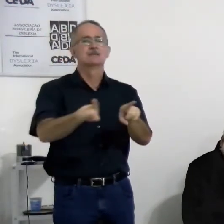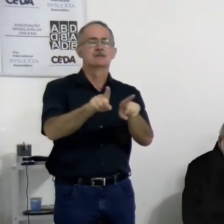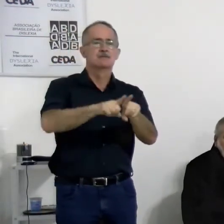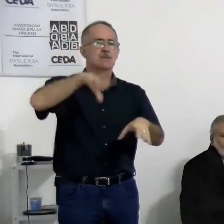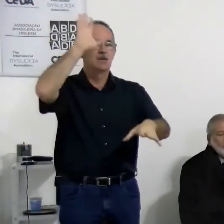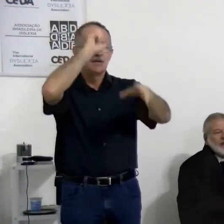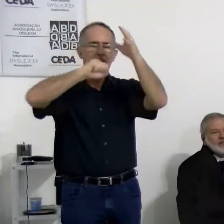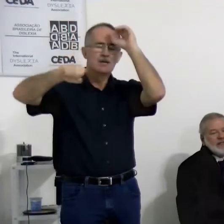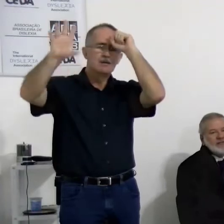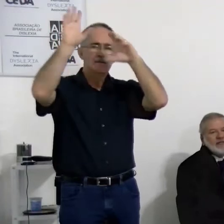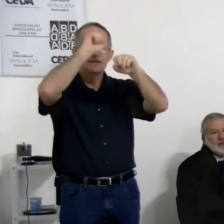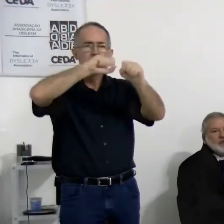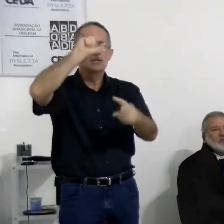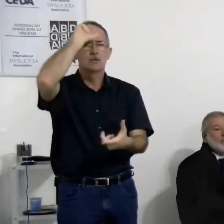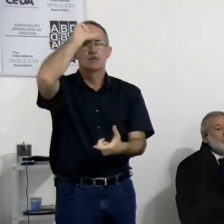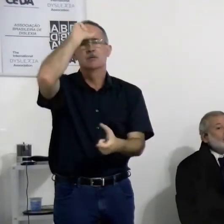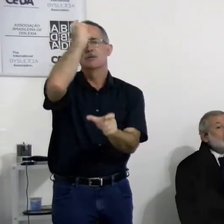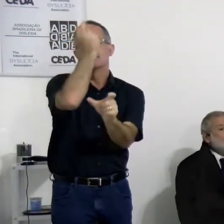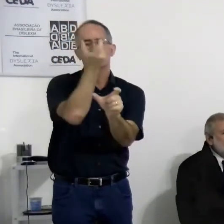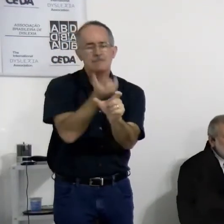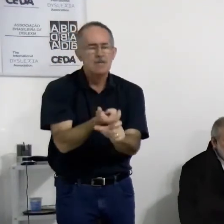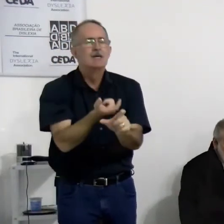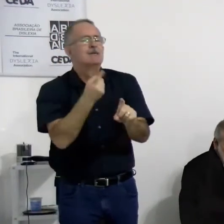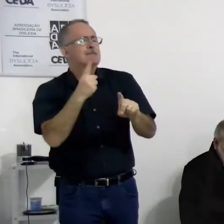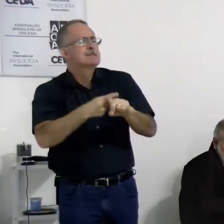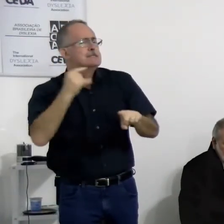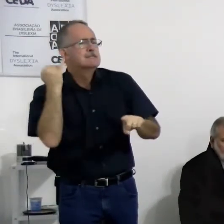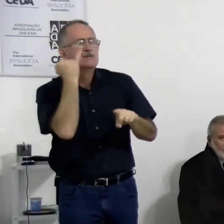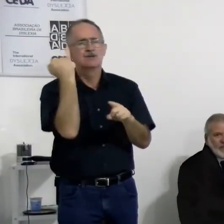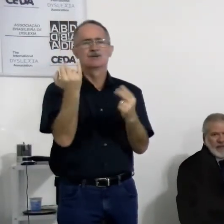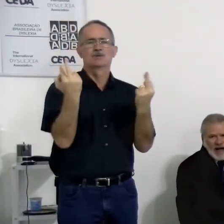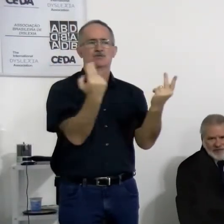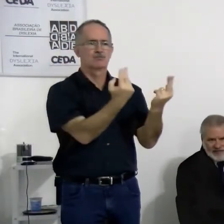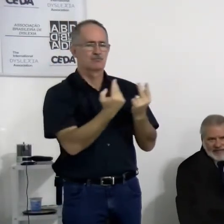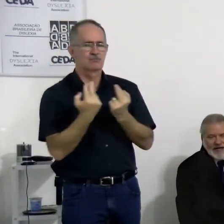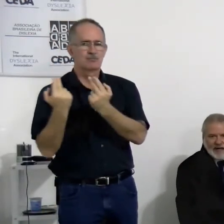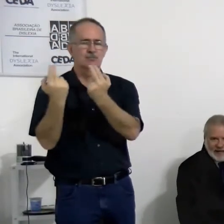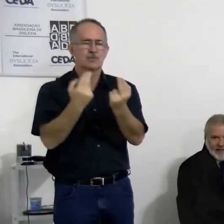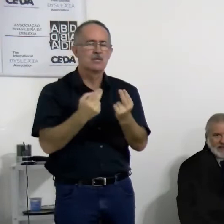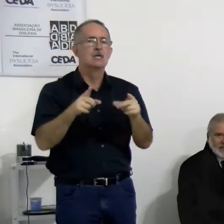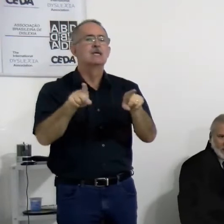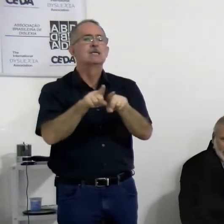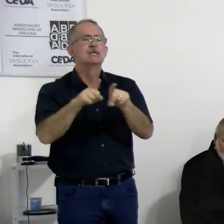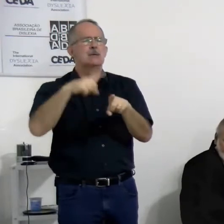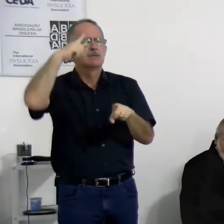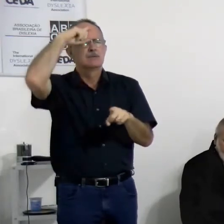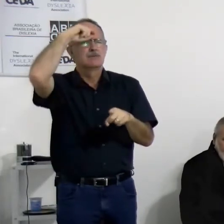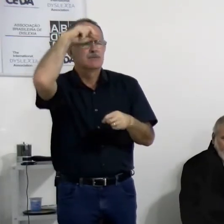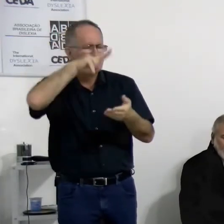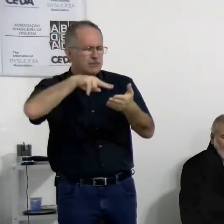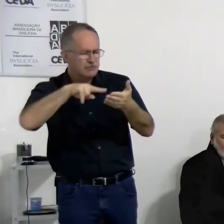dislexia, porque dislexia em surdos é uma coisa muito importante. Afasia e dislexia em